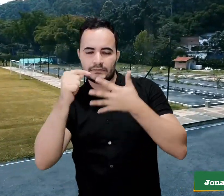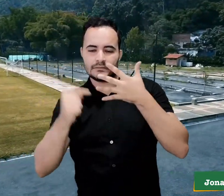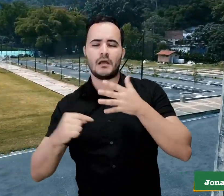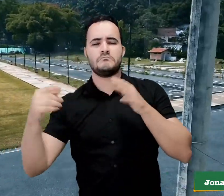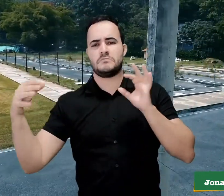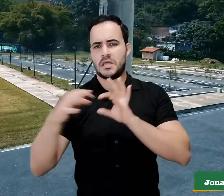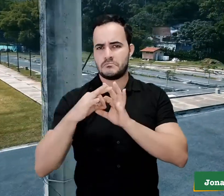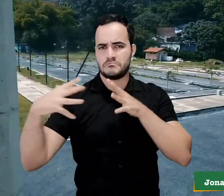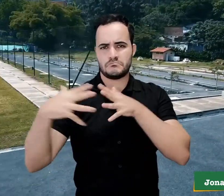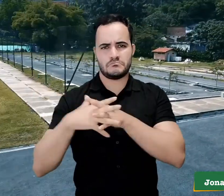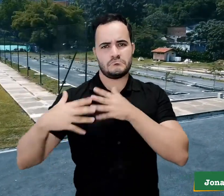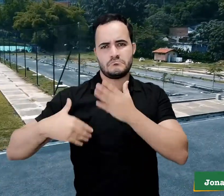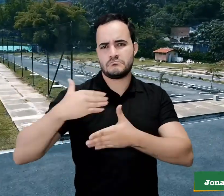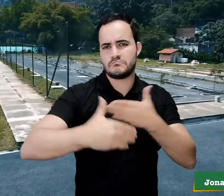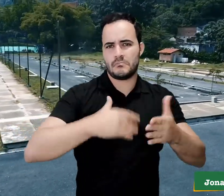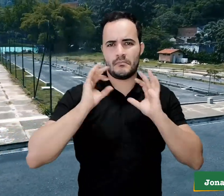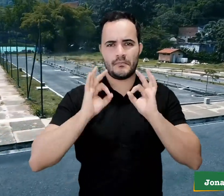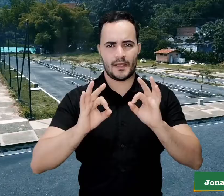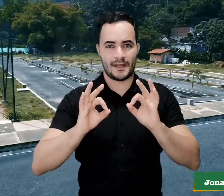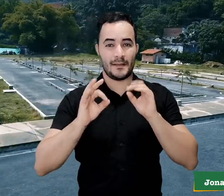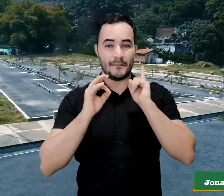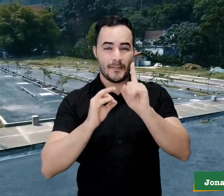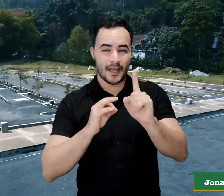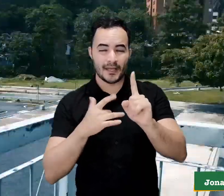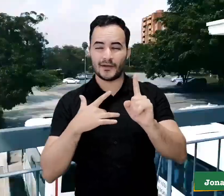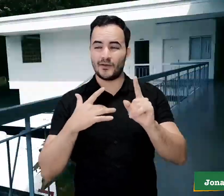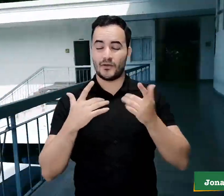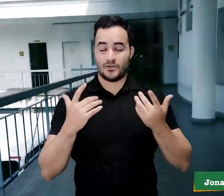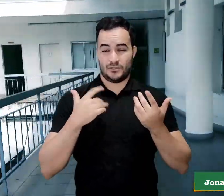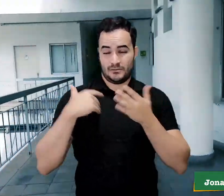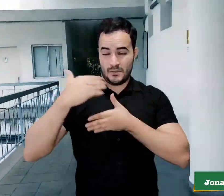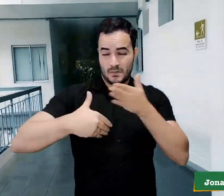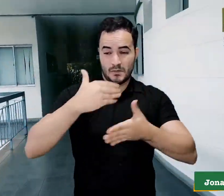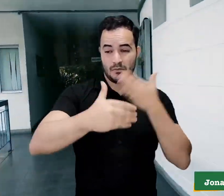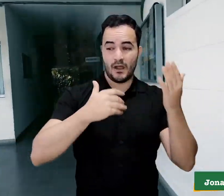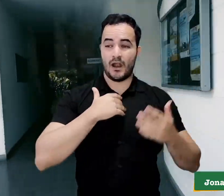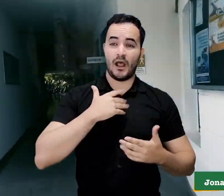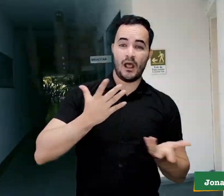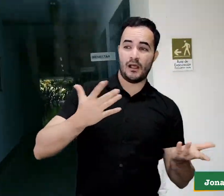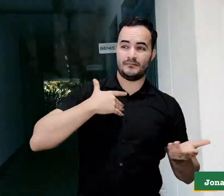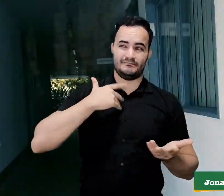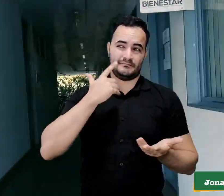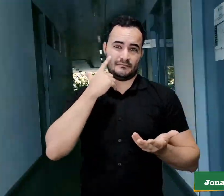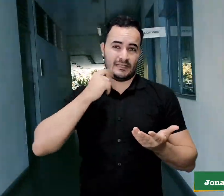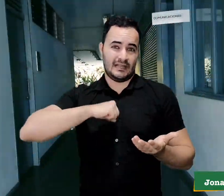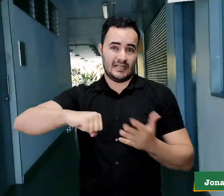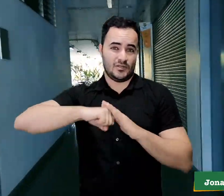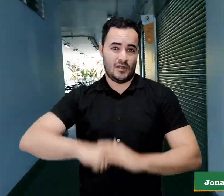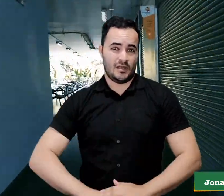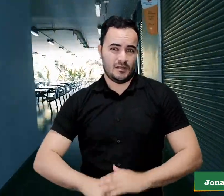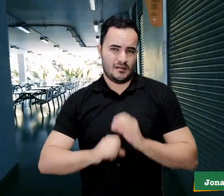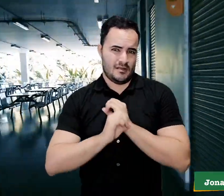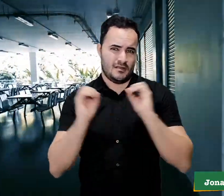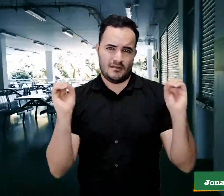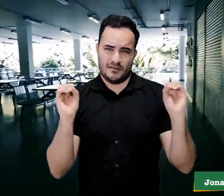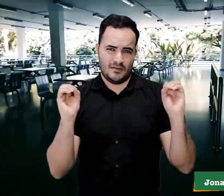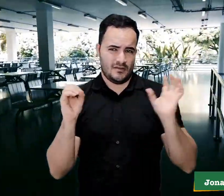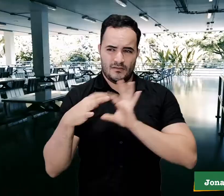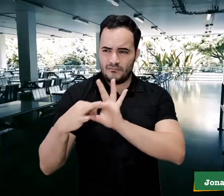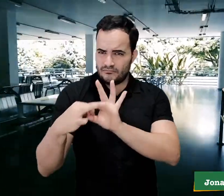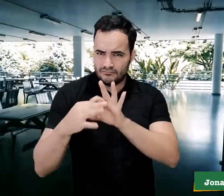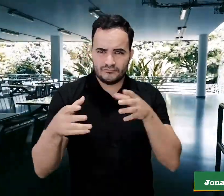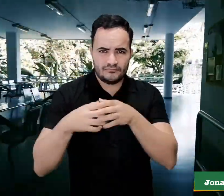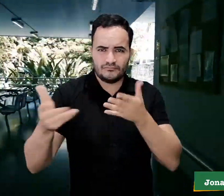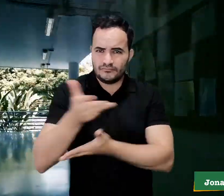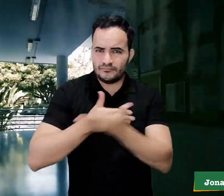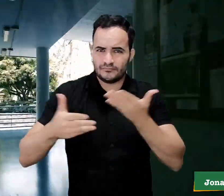actividad sin que de alguna manera se vean vulnerados como sus derechos y su